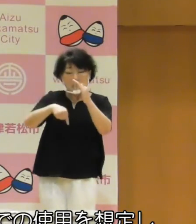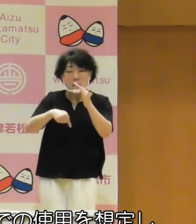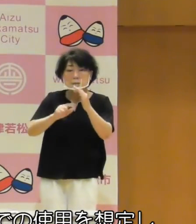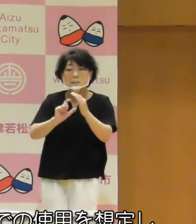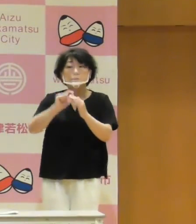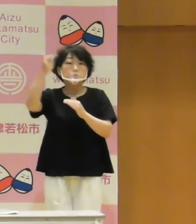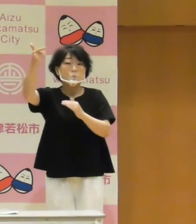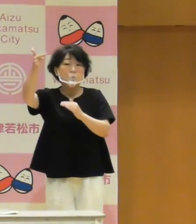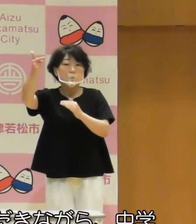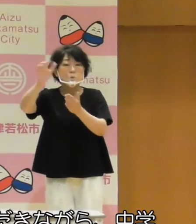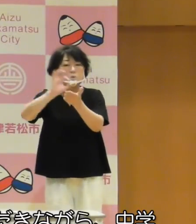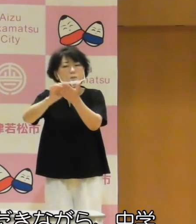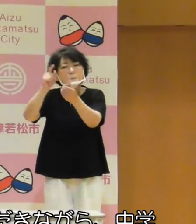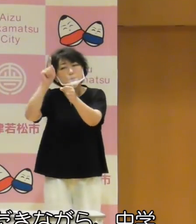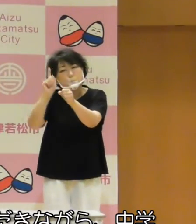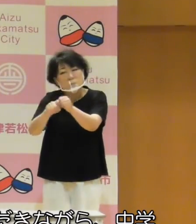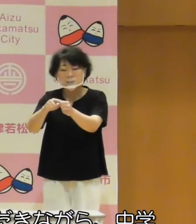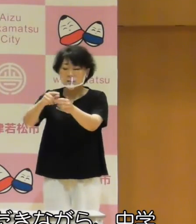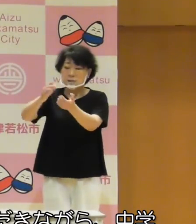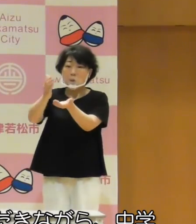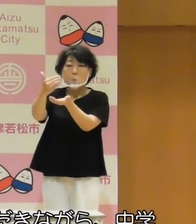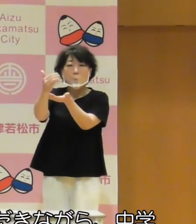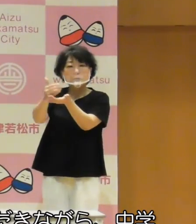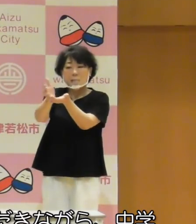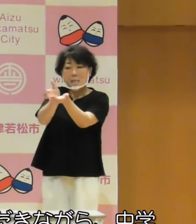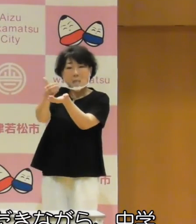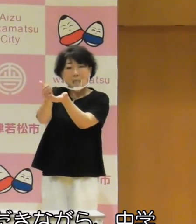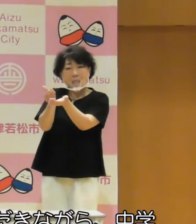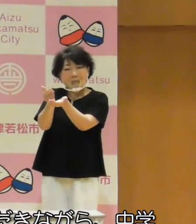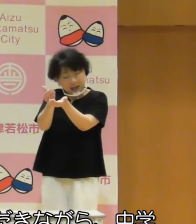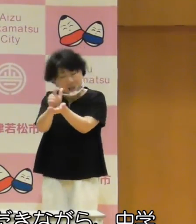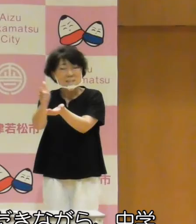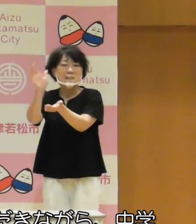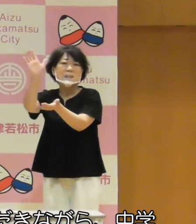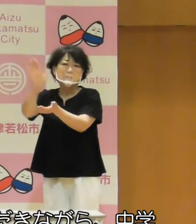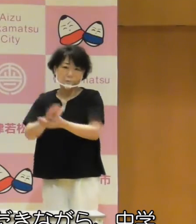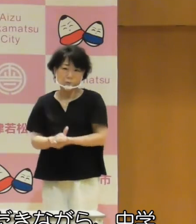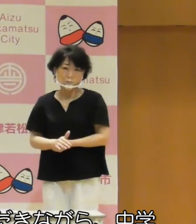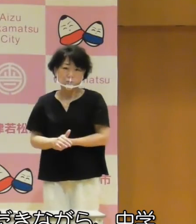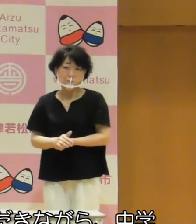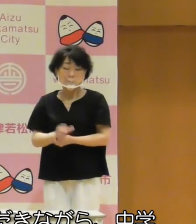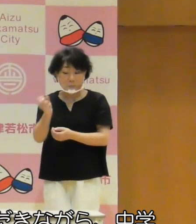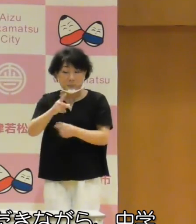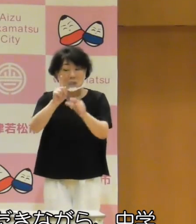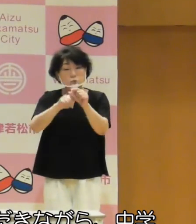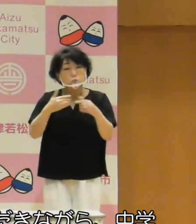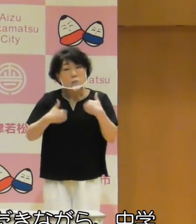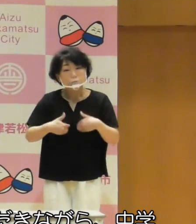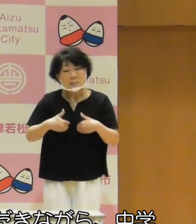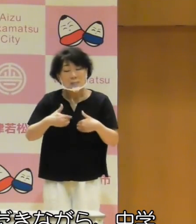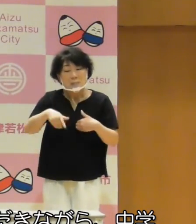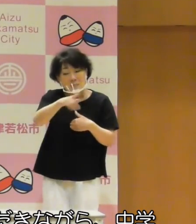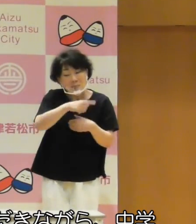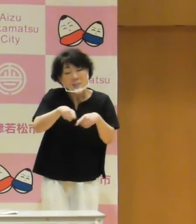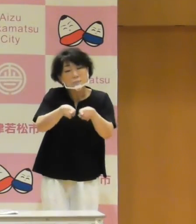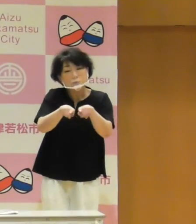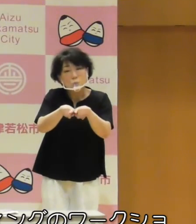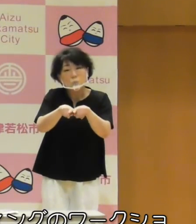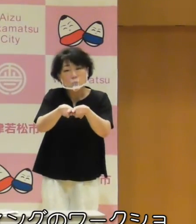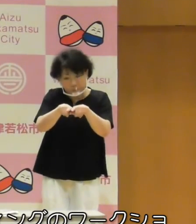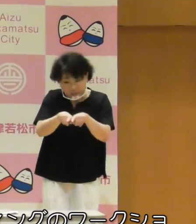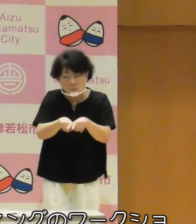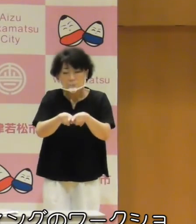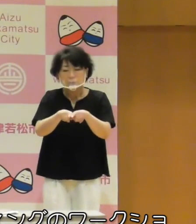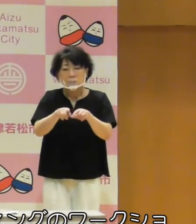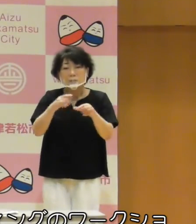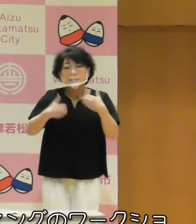作いたしました。また、地元の芸術家の協力をいただきながら、中学校の生徒との特別企画として、生